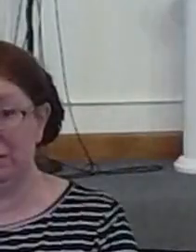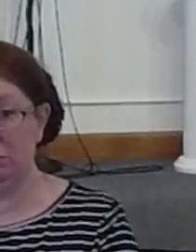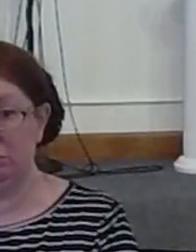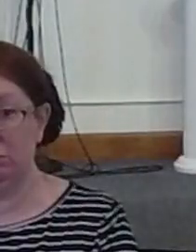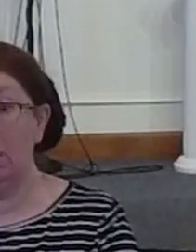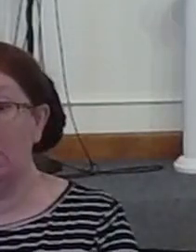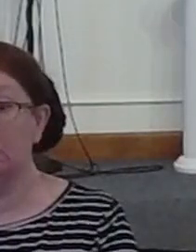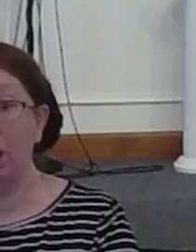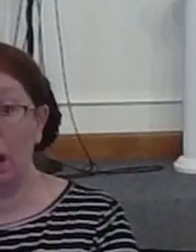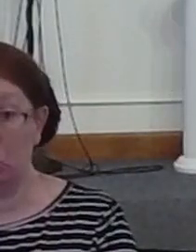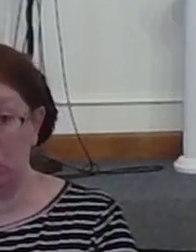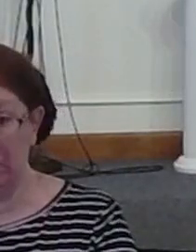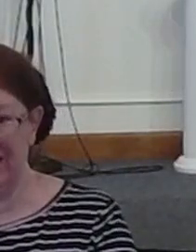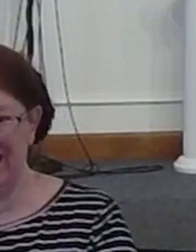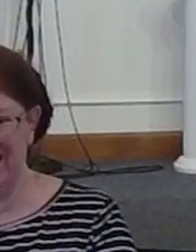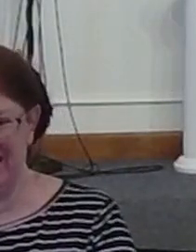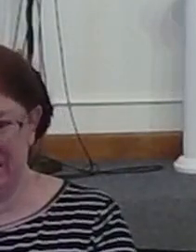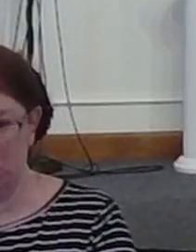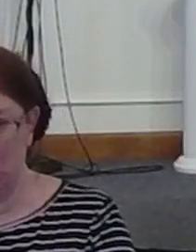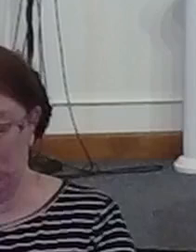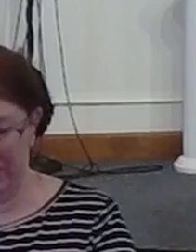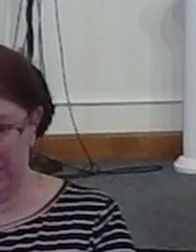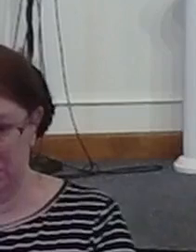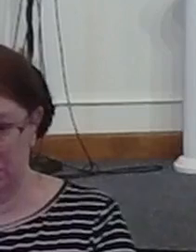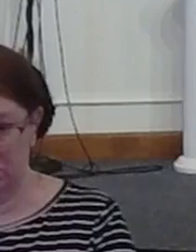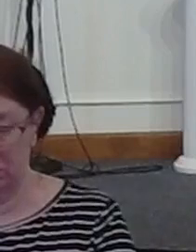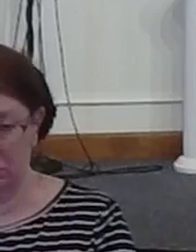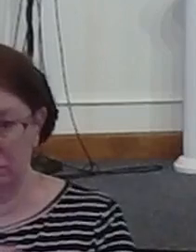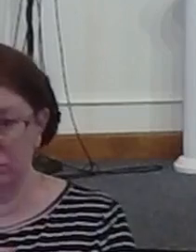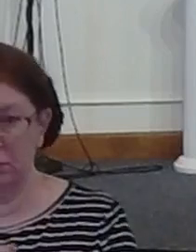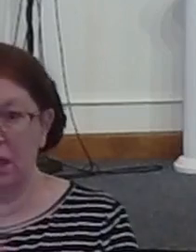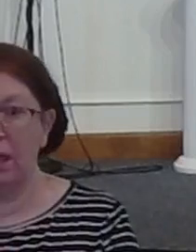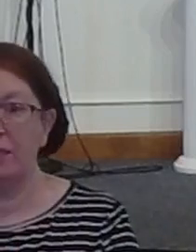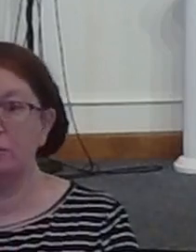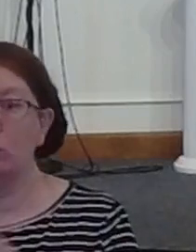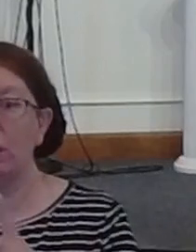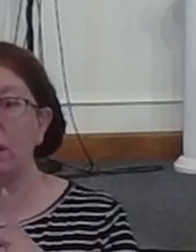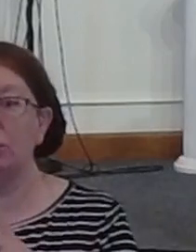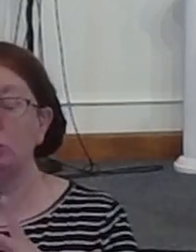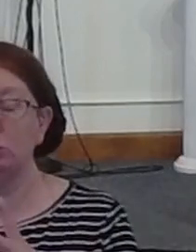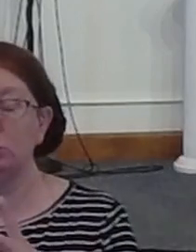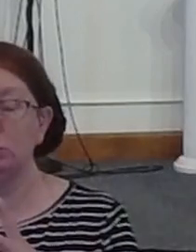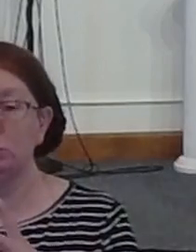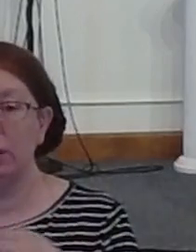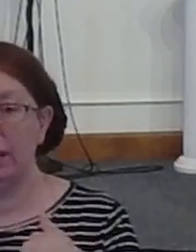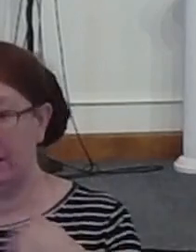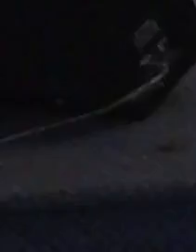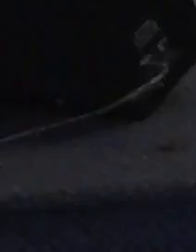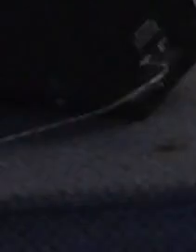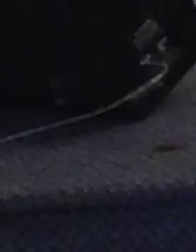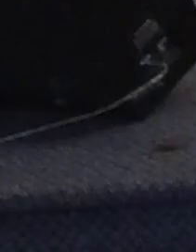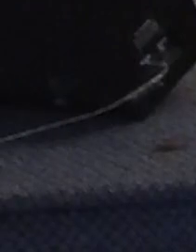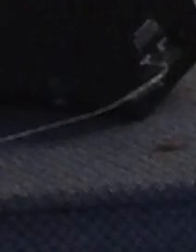Dios siempre existió. Y por eso es que yo elijo tener fe en Dios.